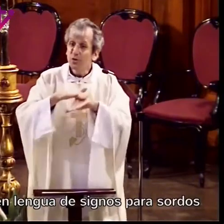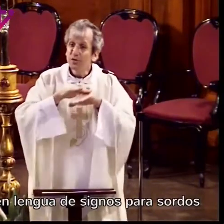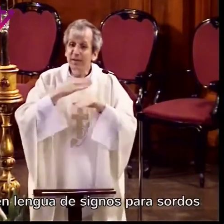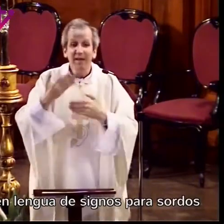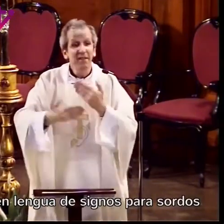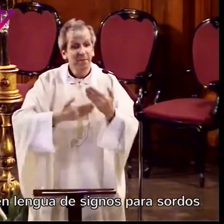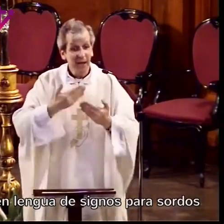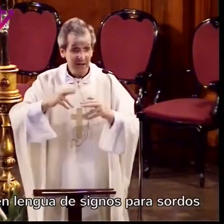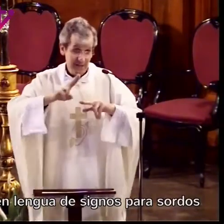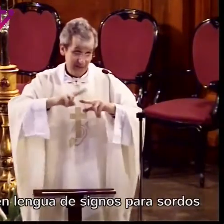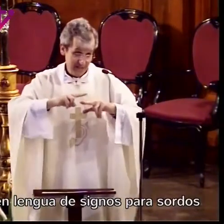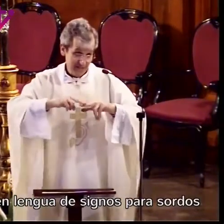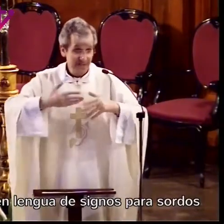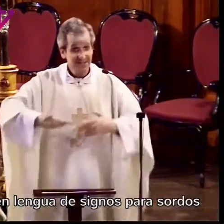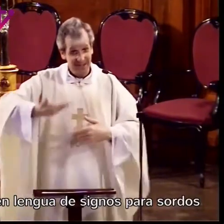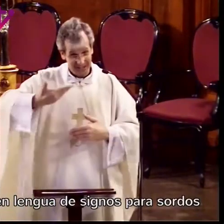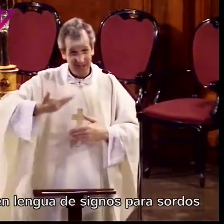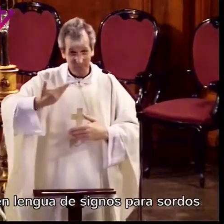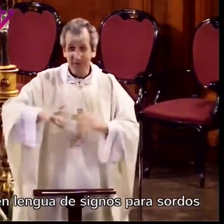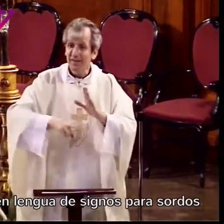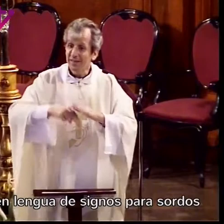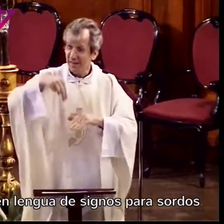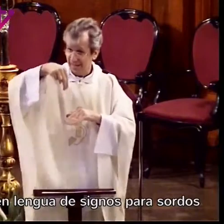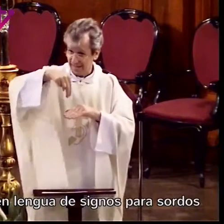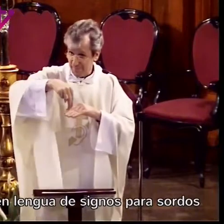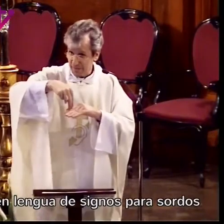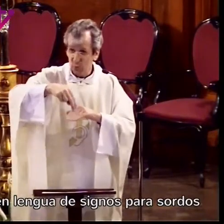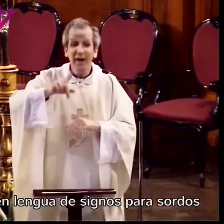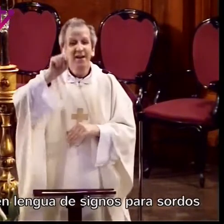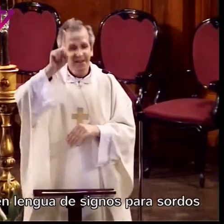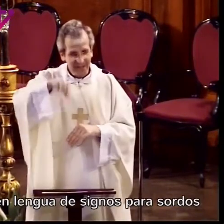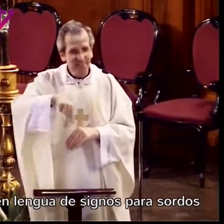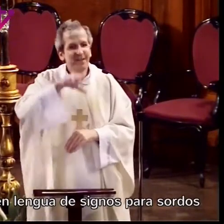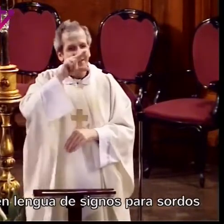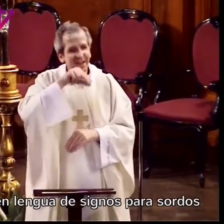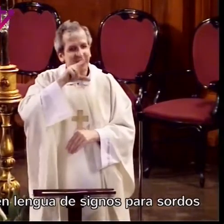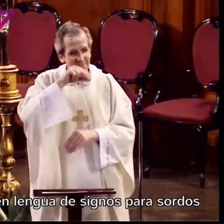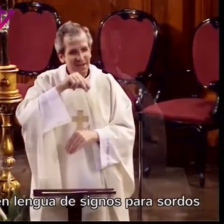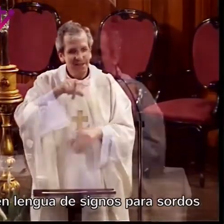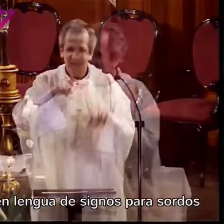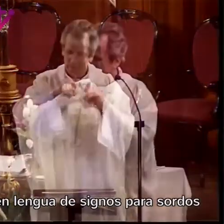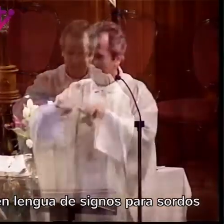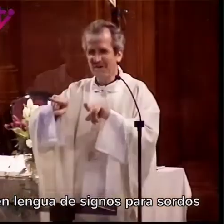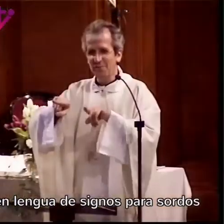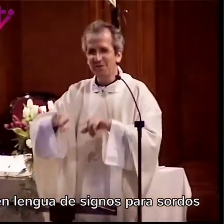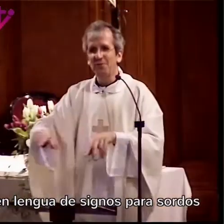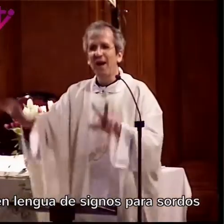invita a celebrar esta fiesta tan importante que es la Pascua, también en Navidad pasa lo mismo. Hay